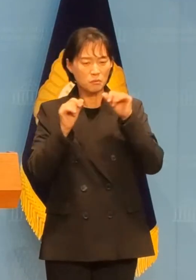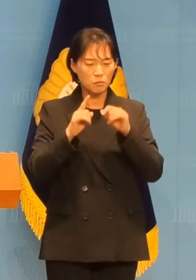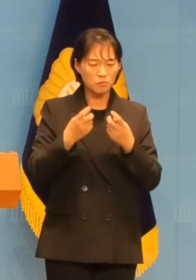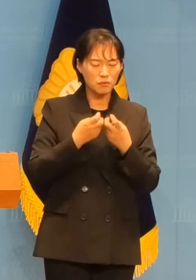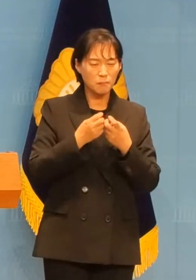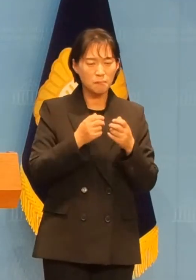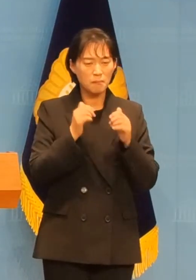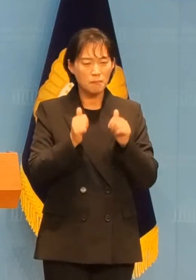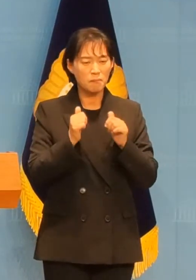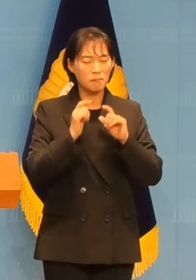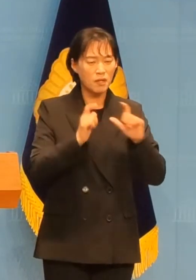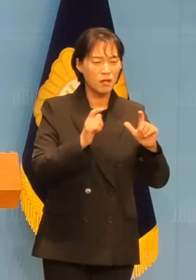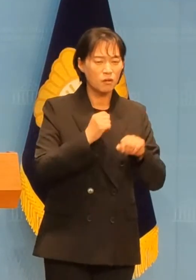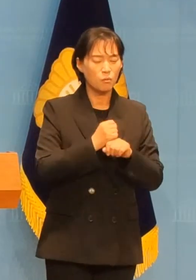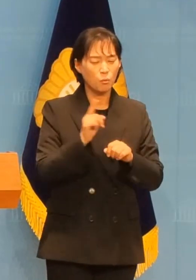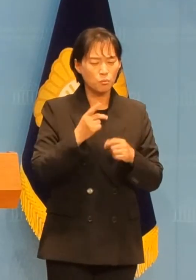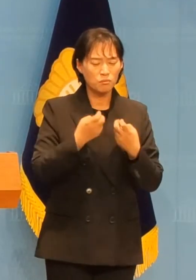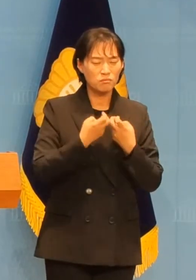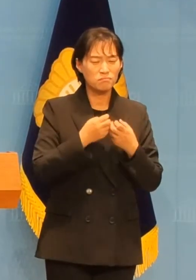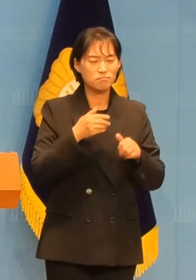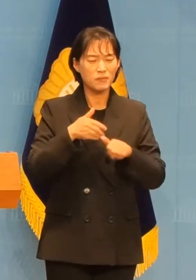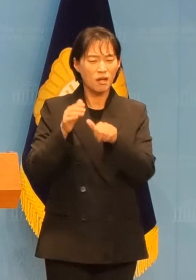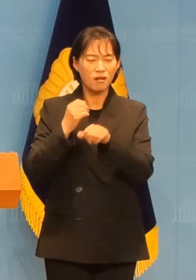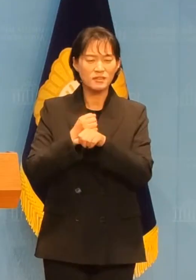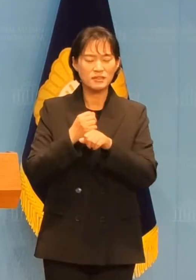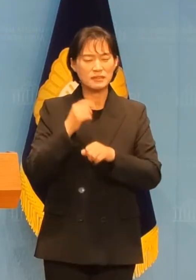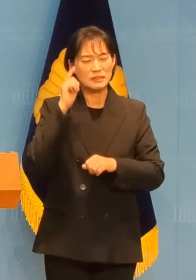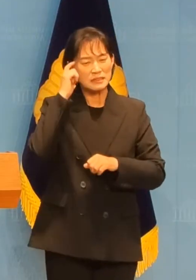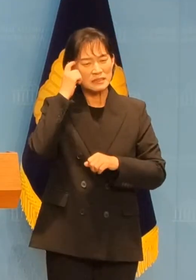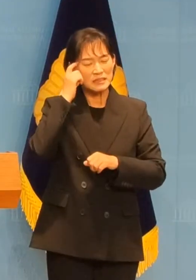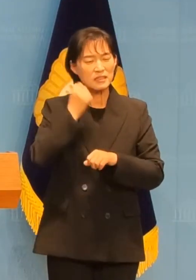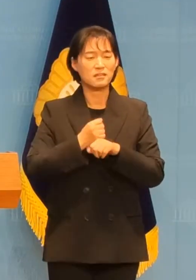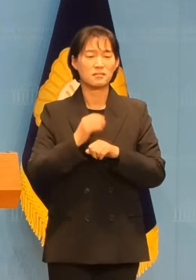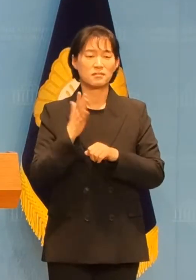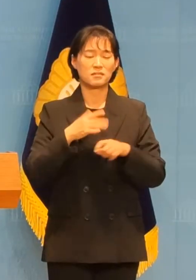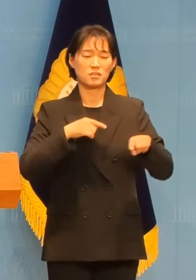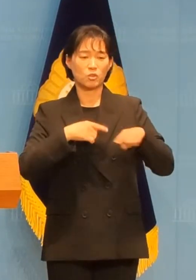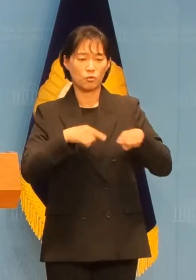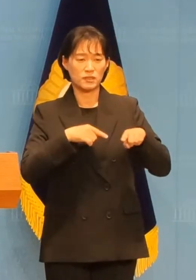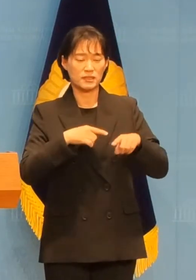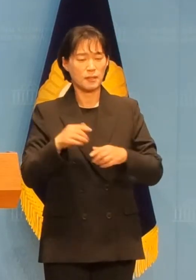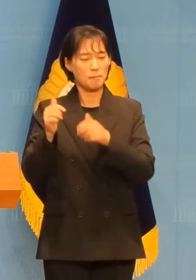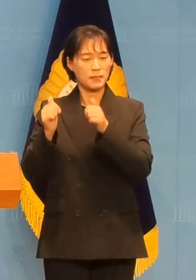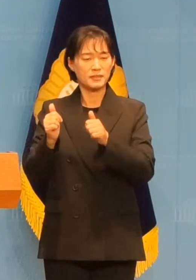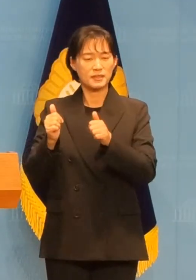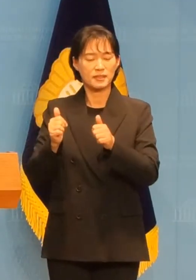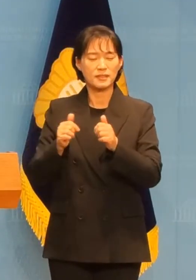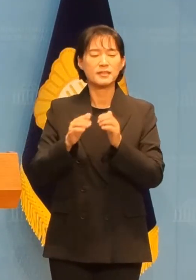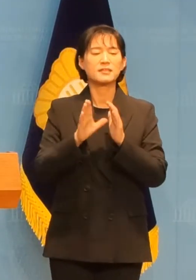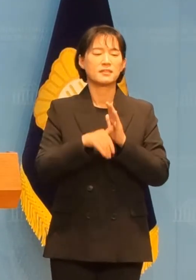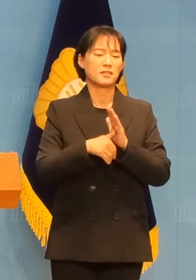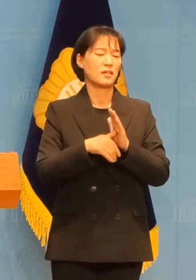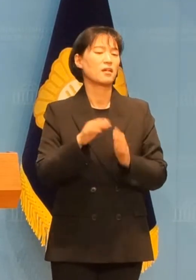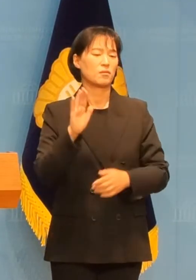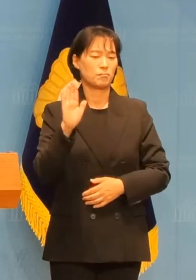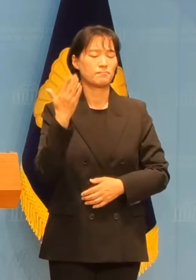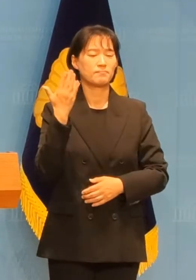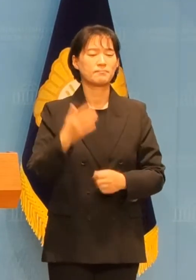내리면 어디로 발령 날지를 계산해야 하는 정치 판사의 시대가 열릴